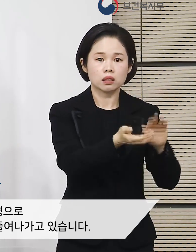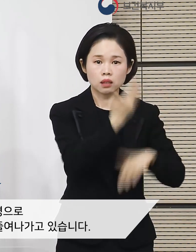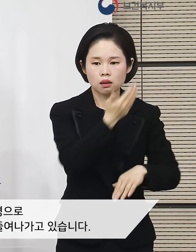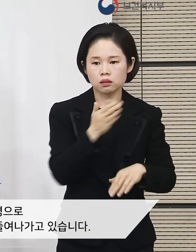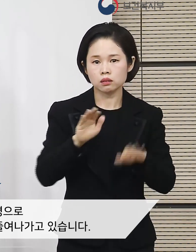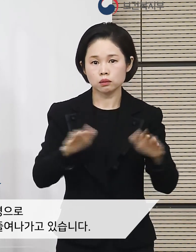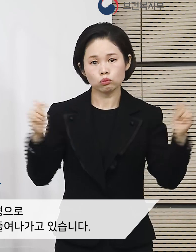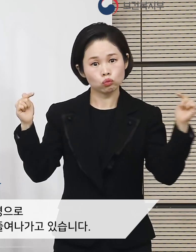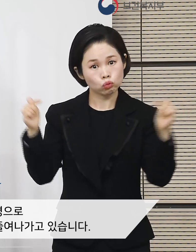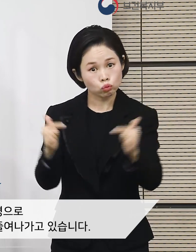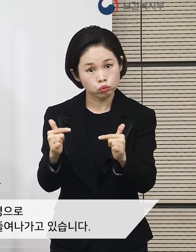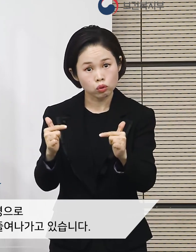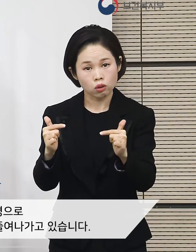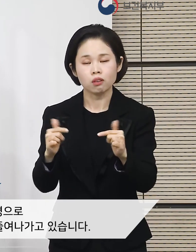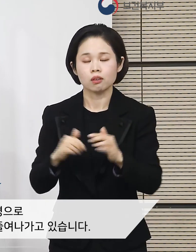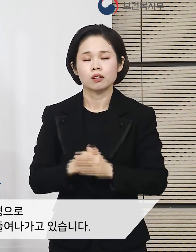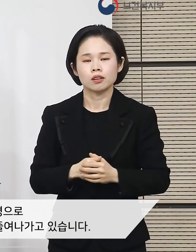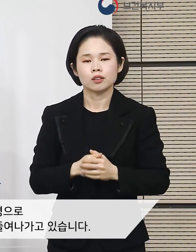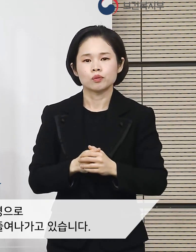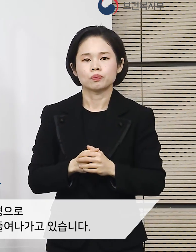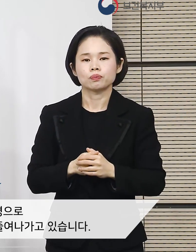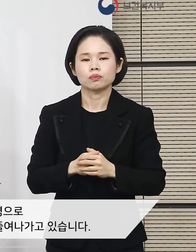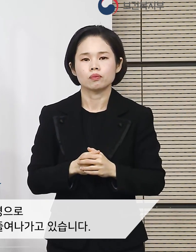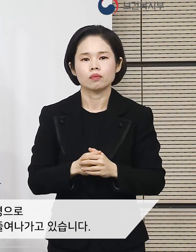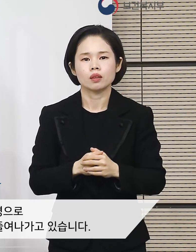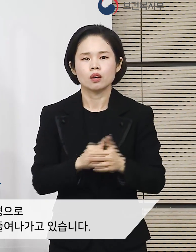증가했던 대기자를 계속 줄여나가고 있습니다.